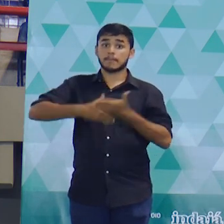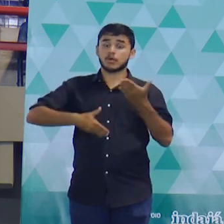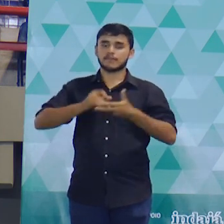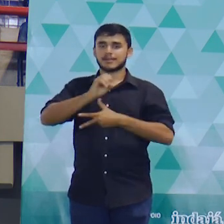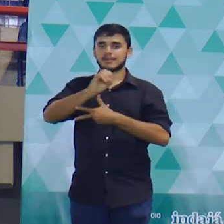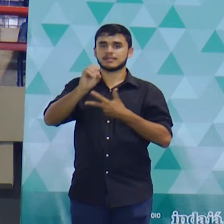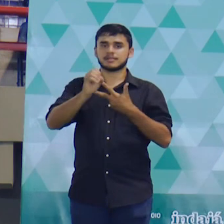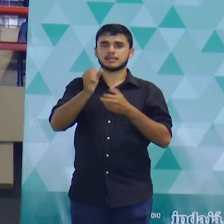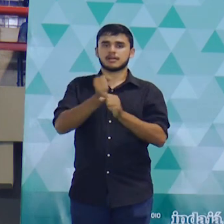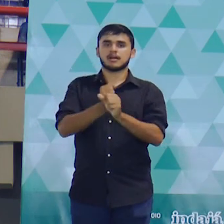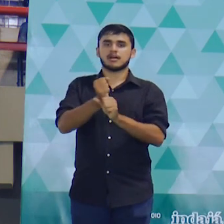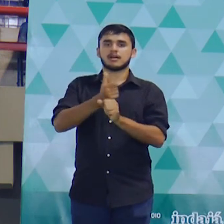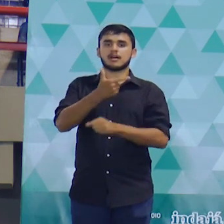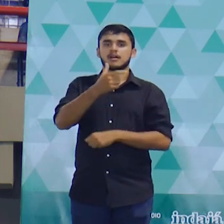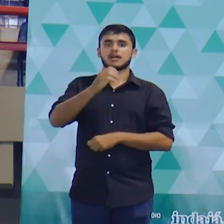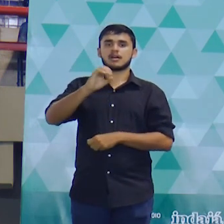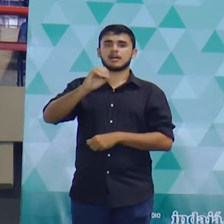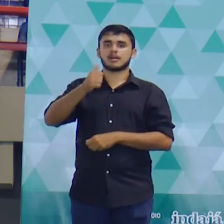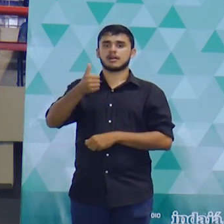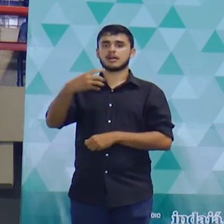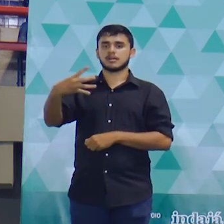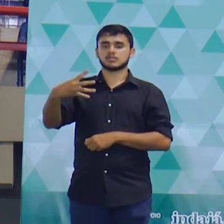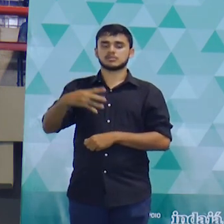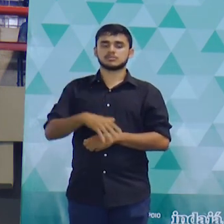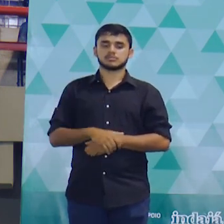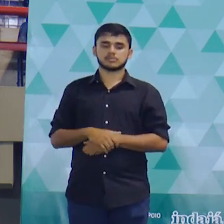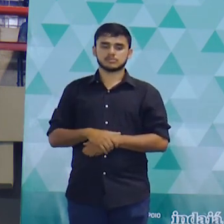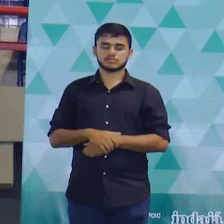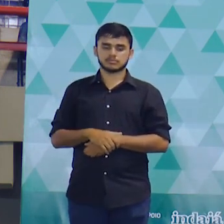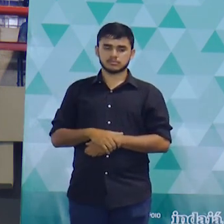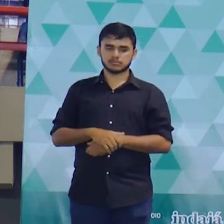2014. Eu acho que é essa. Tomara que eu não esteja enganado.